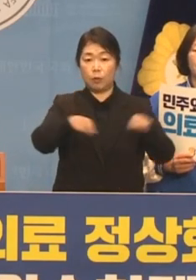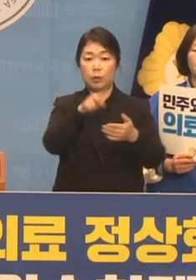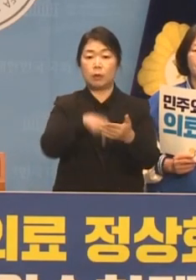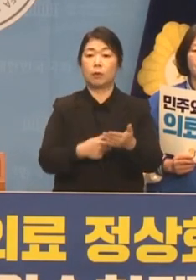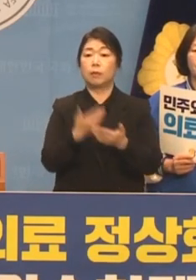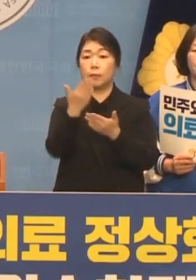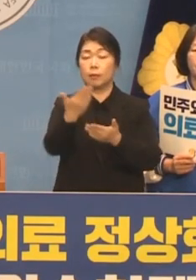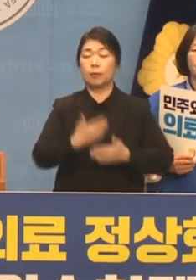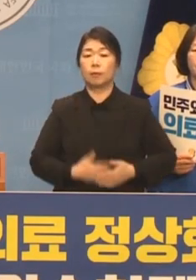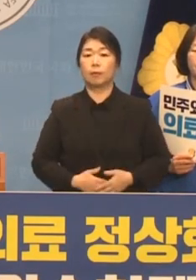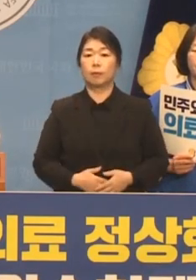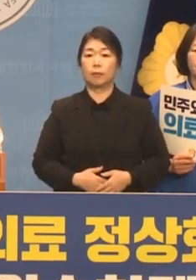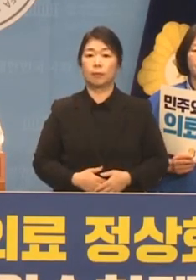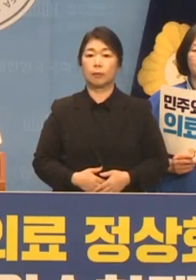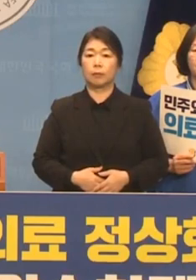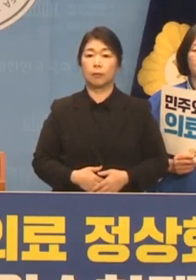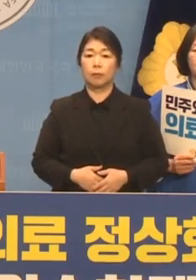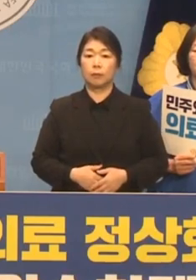시작하도록